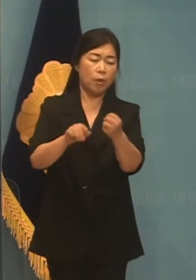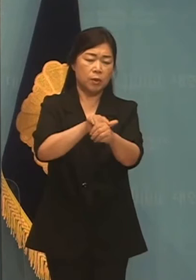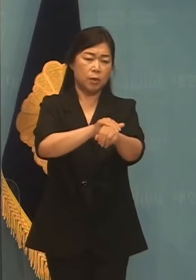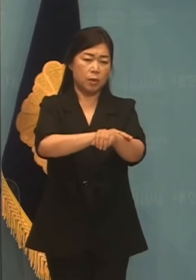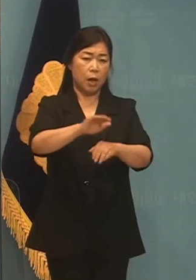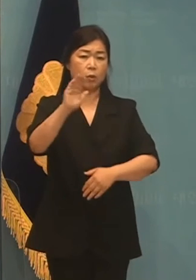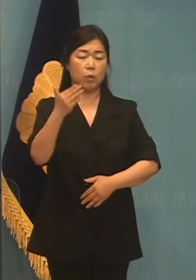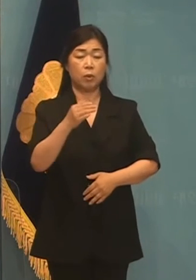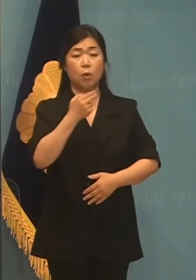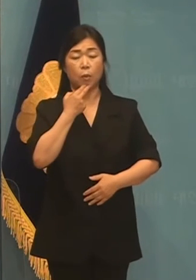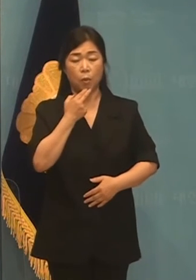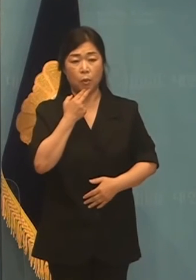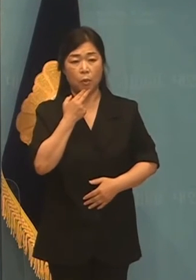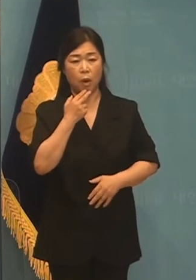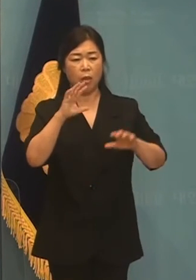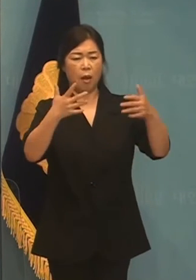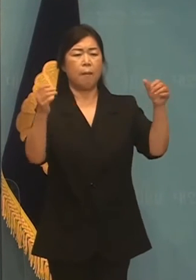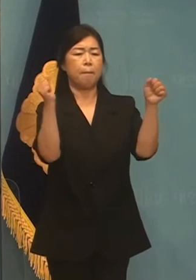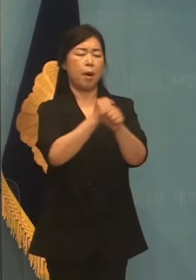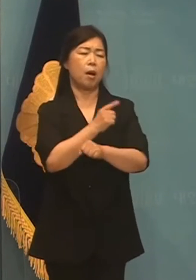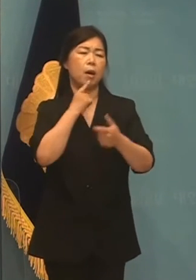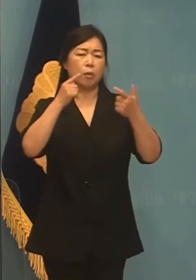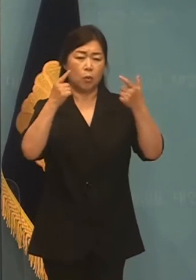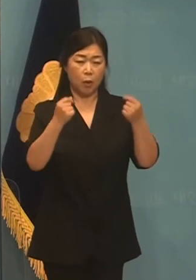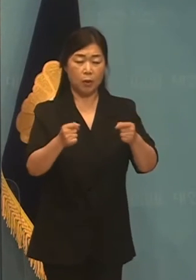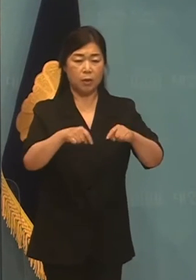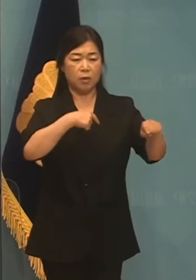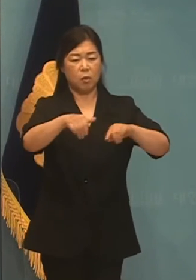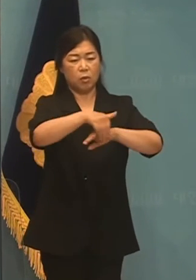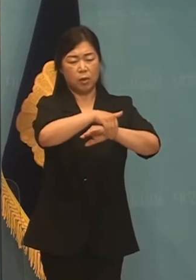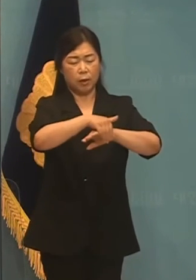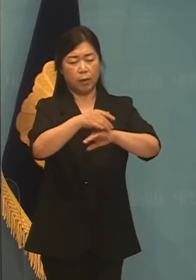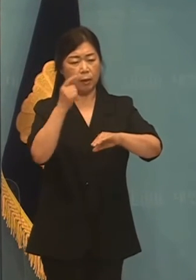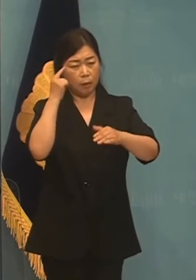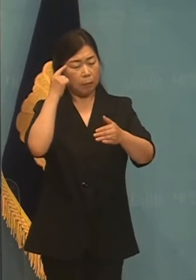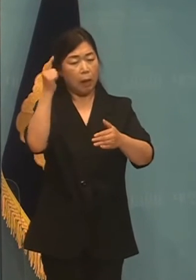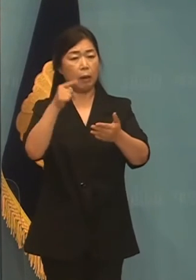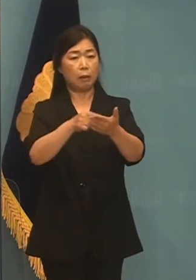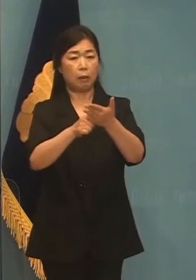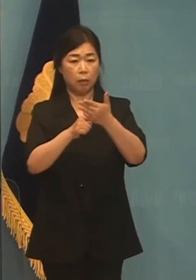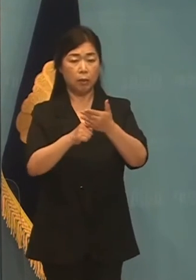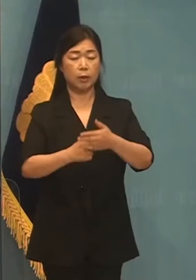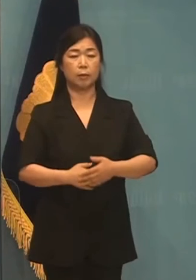제대로 되지 않은 망국 정책들이 그의 손을 거쳤습니다.